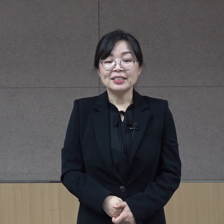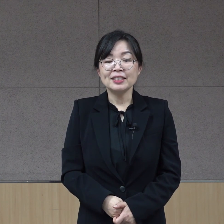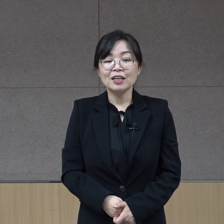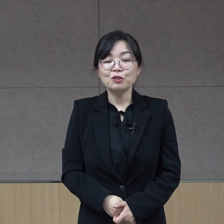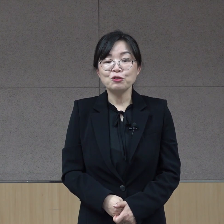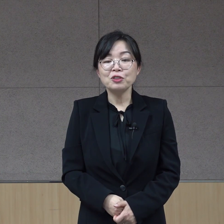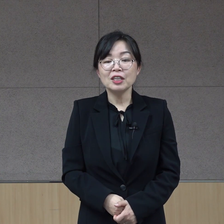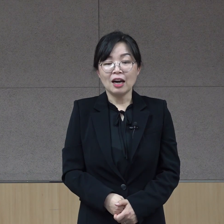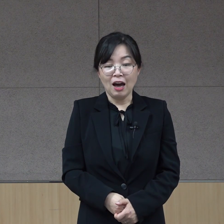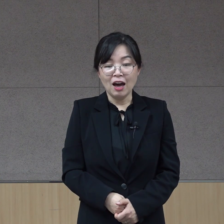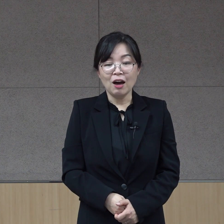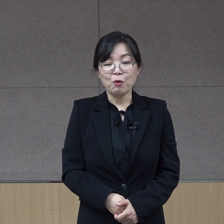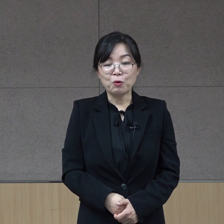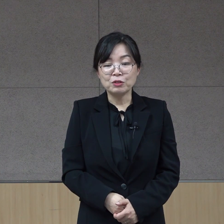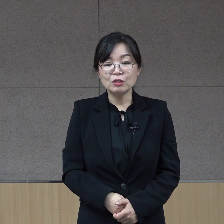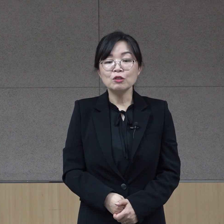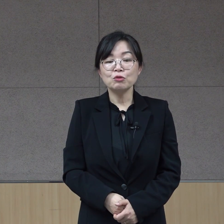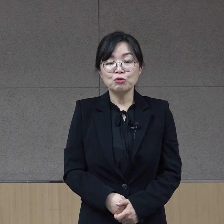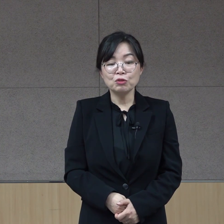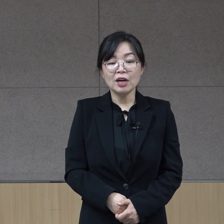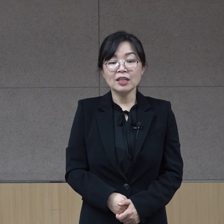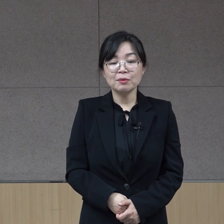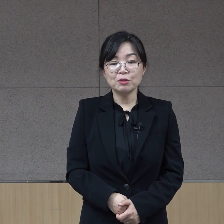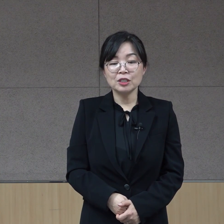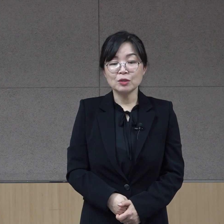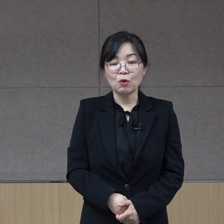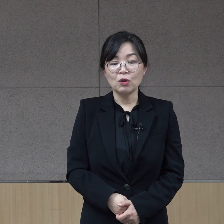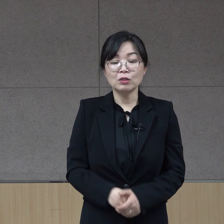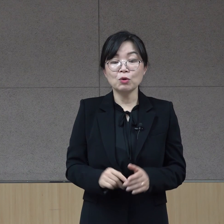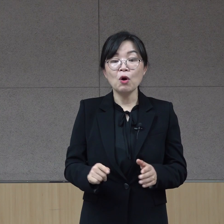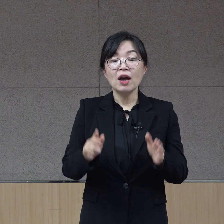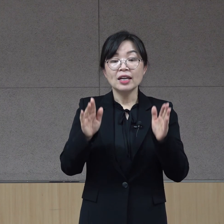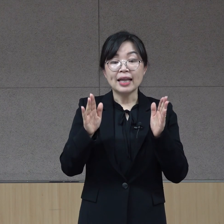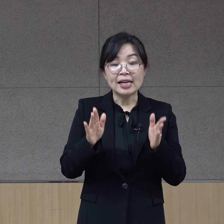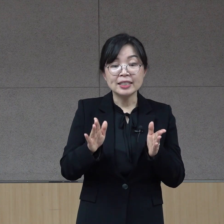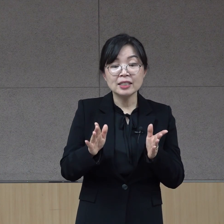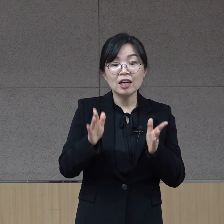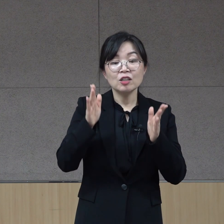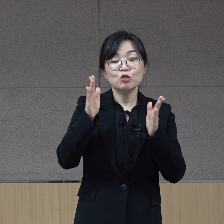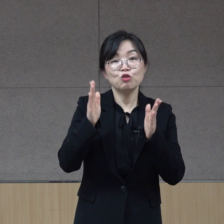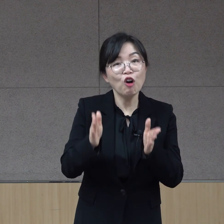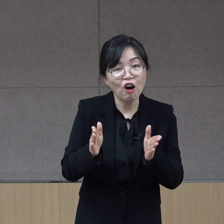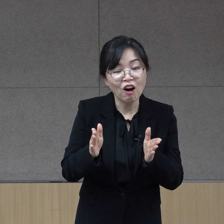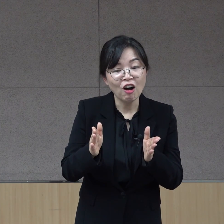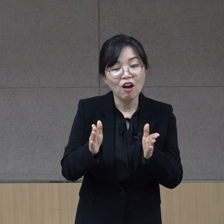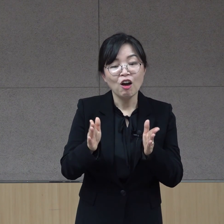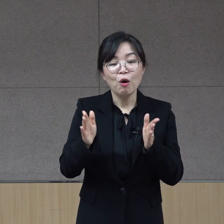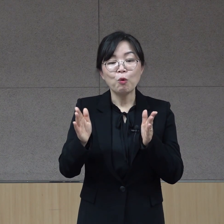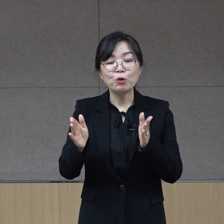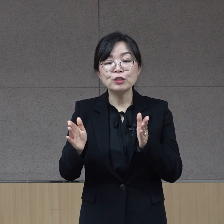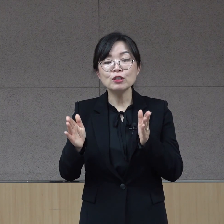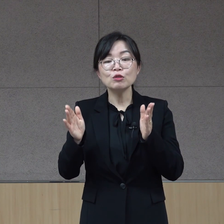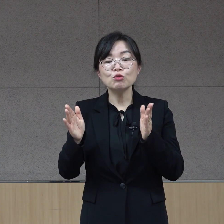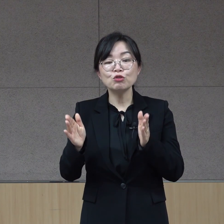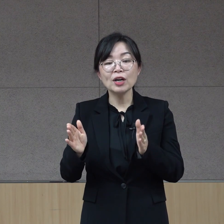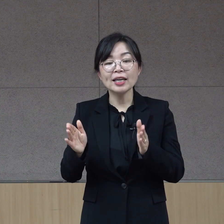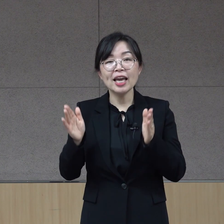날씨가 추우니까 옷을 두둑하게 입으시고, 여기서도 날씨가 추워. 옷을 두둑하게